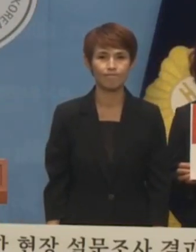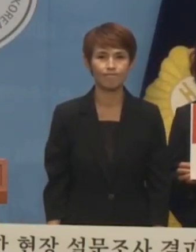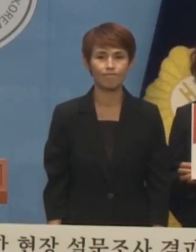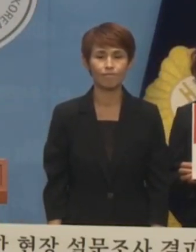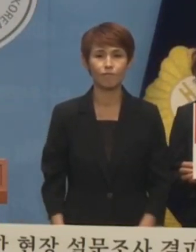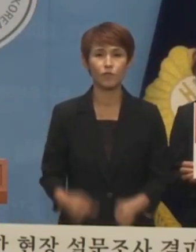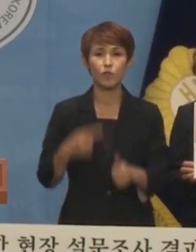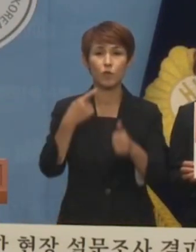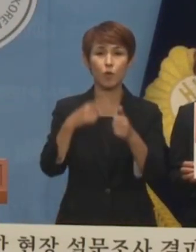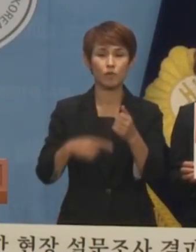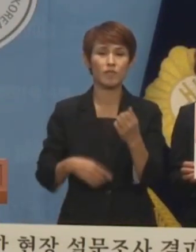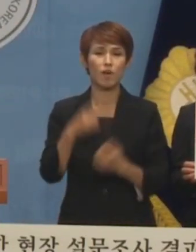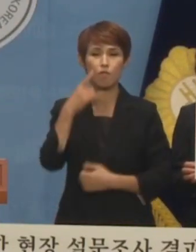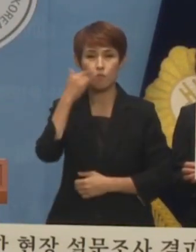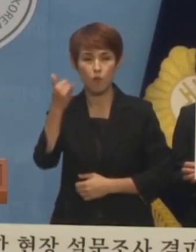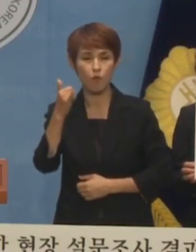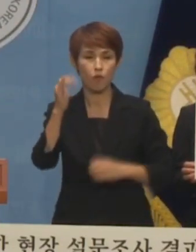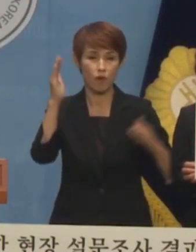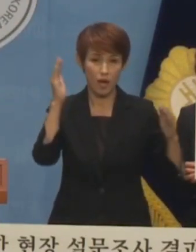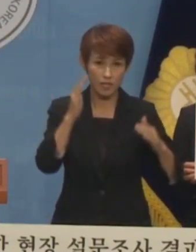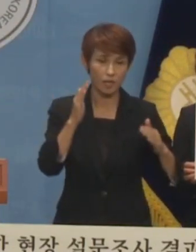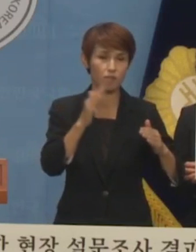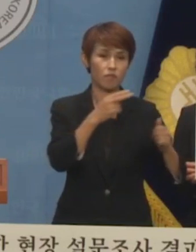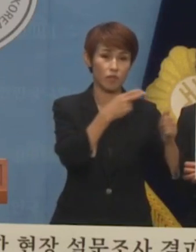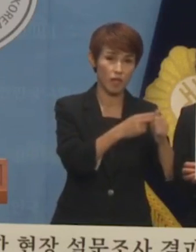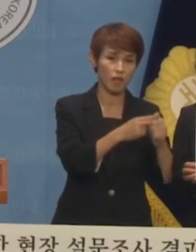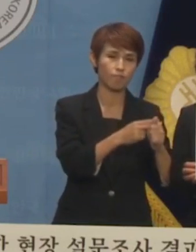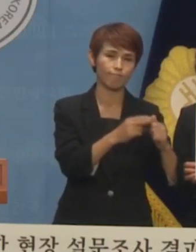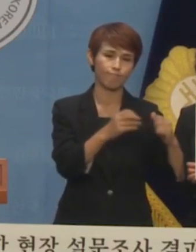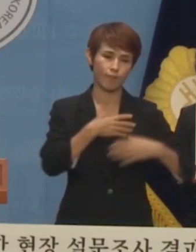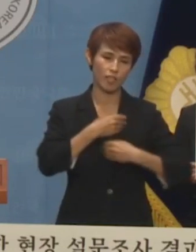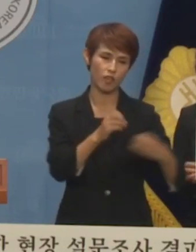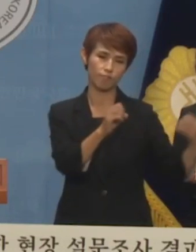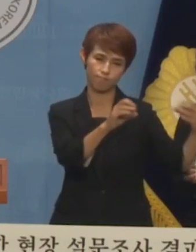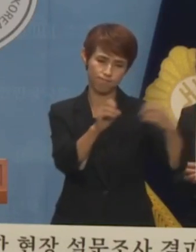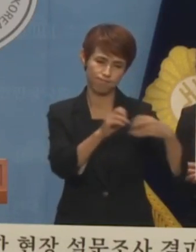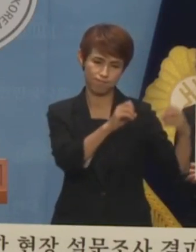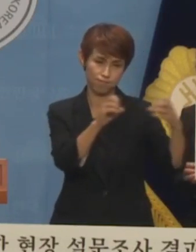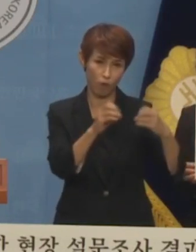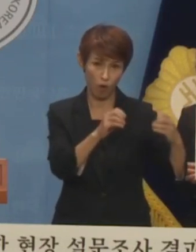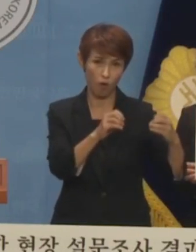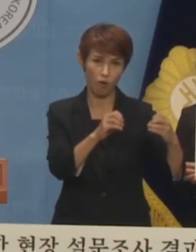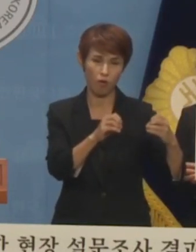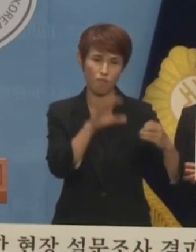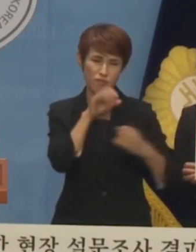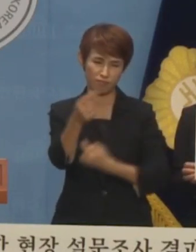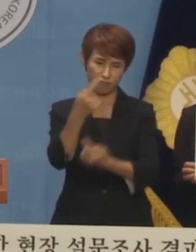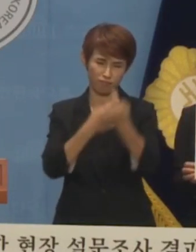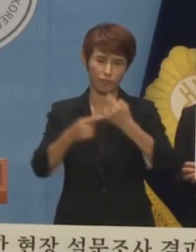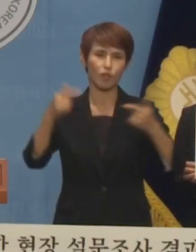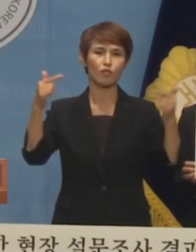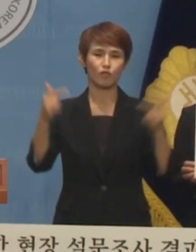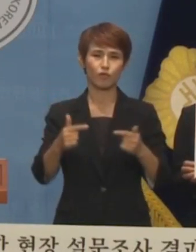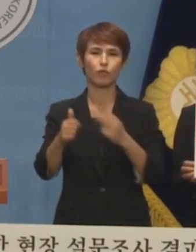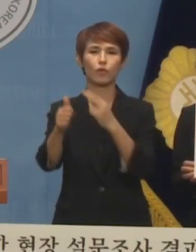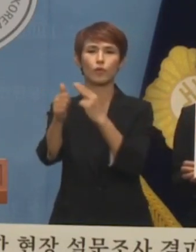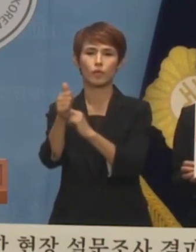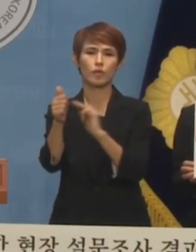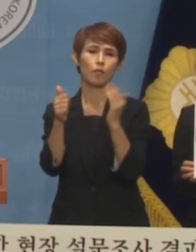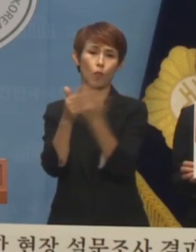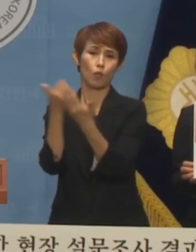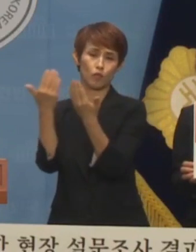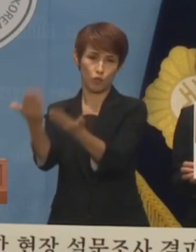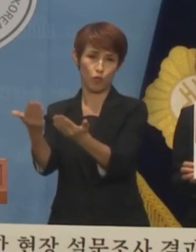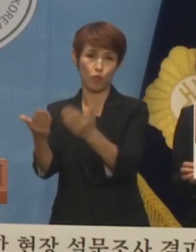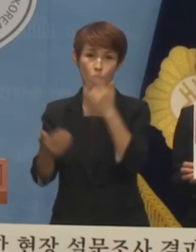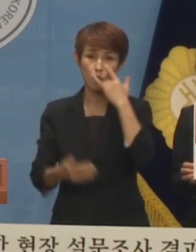교육 3주체 간의 안전하고도 열린 대화만이 악성 민원을 줄이고 교사를 보호하며